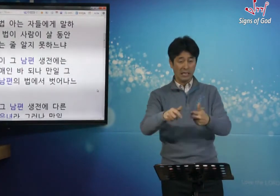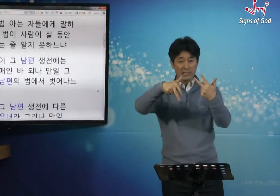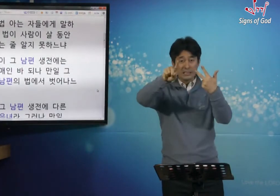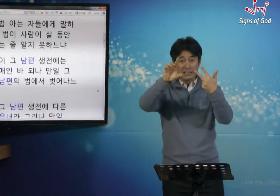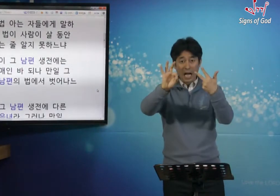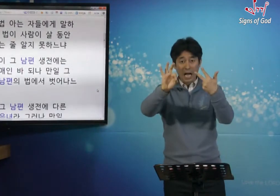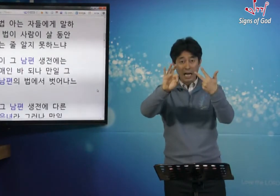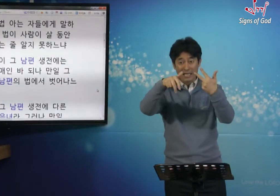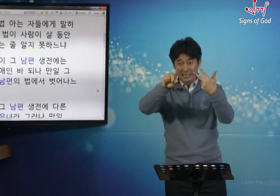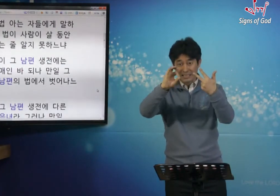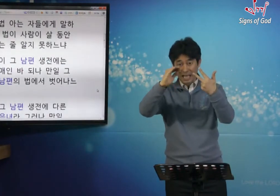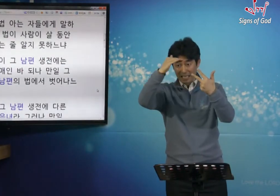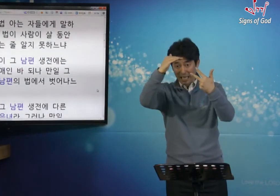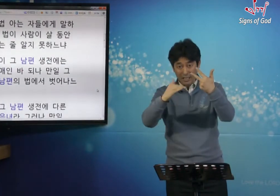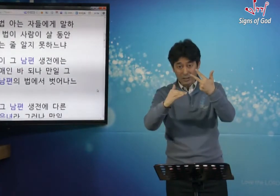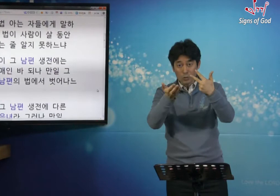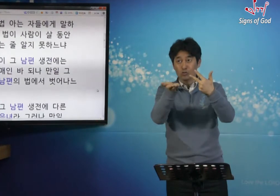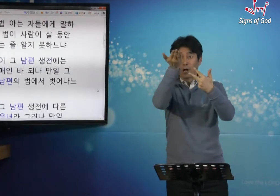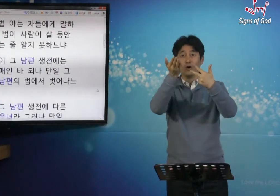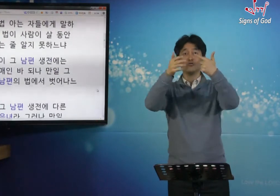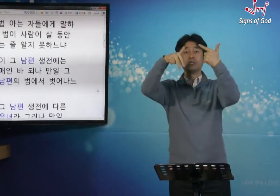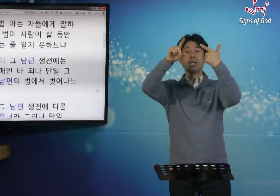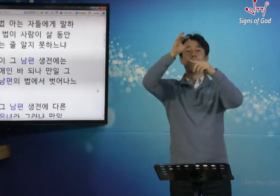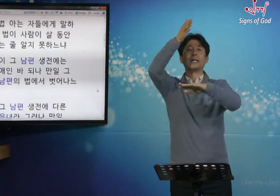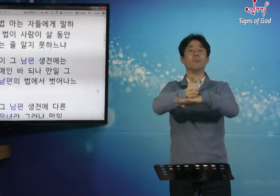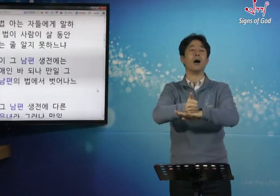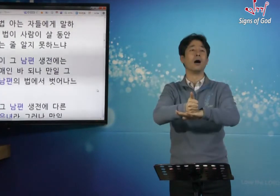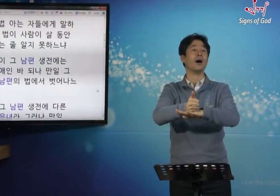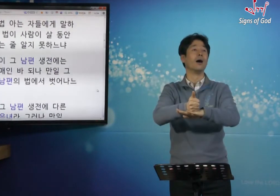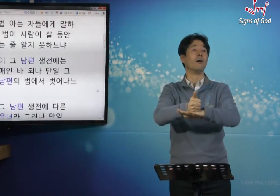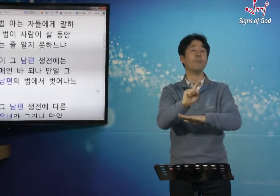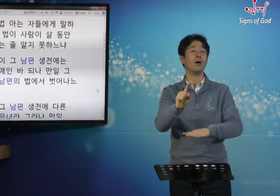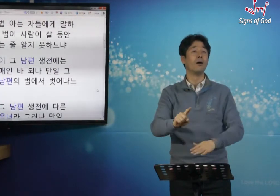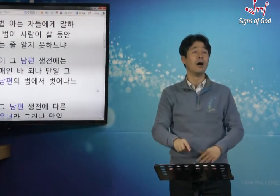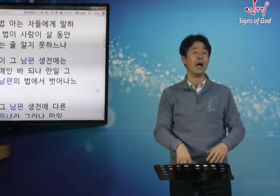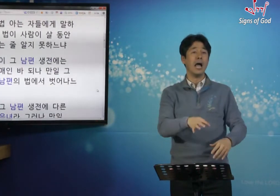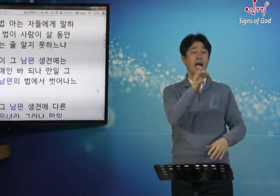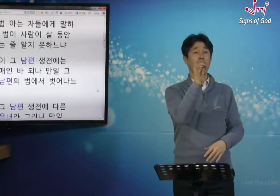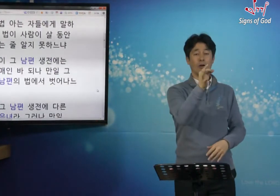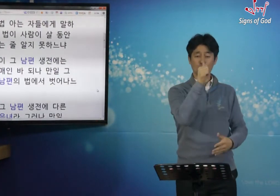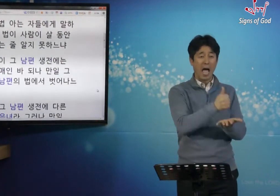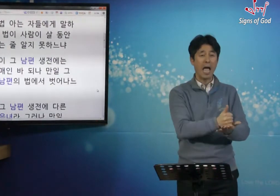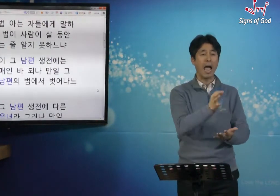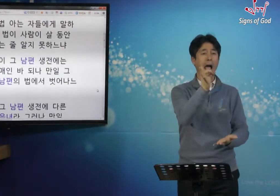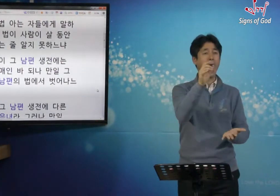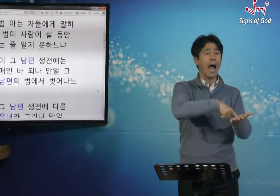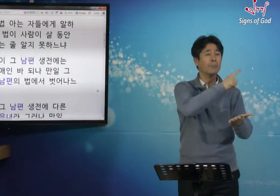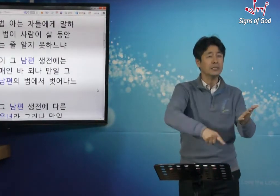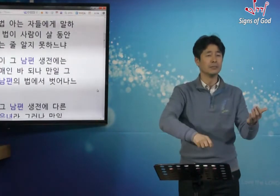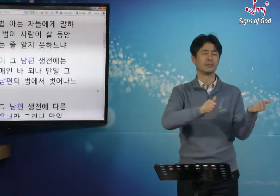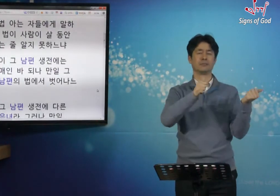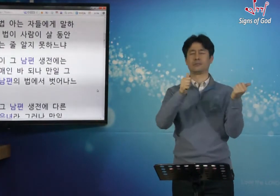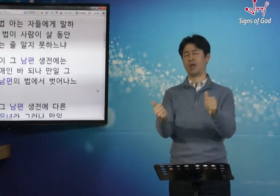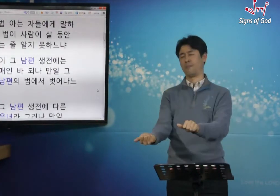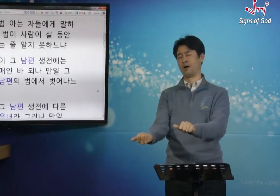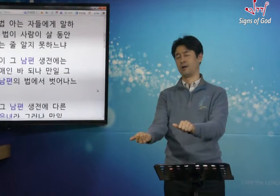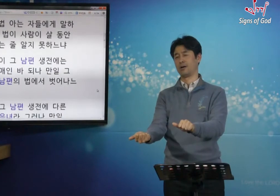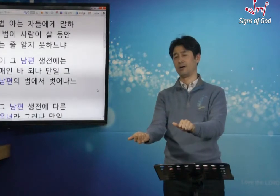사망에 이르는 것이죠. 7장의 내용 말고 6장의 마지막 내용을 보면